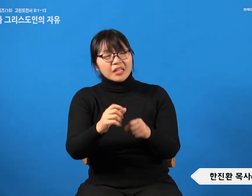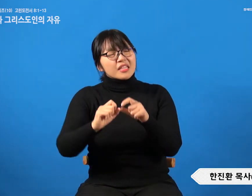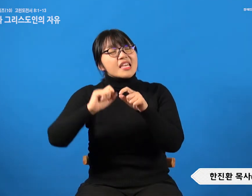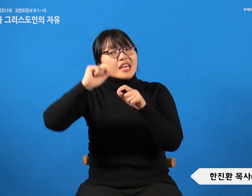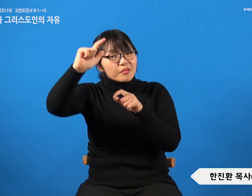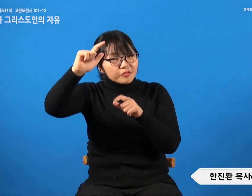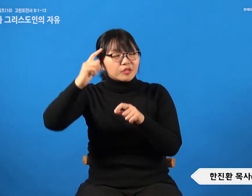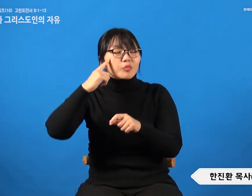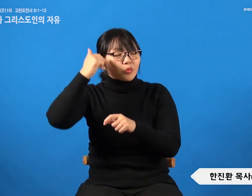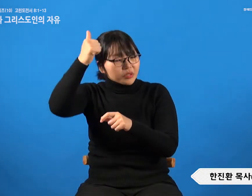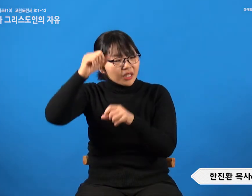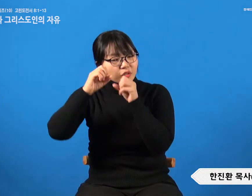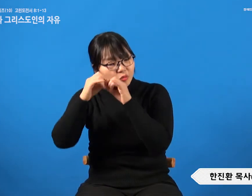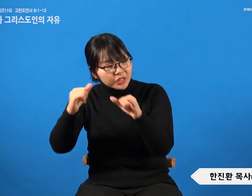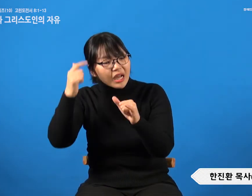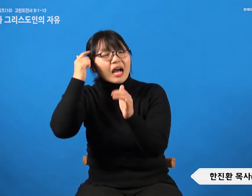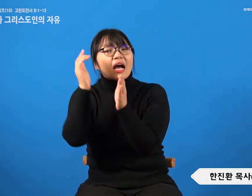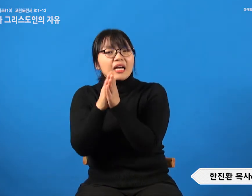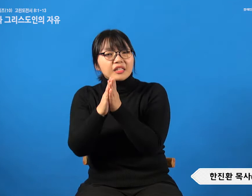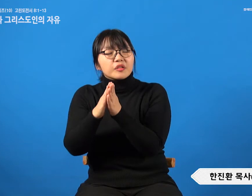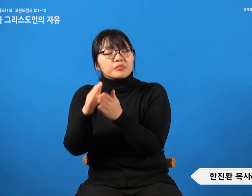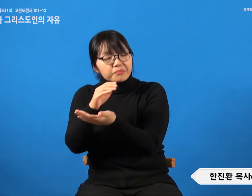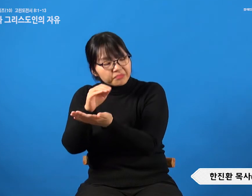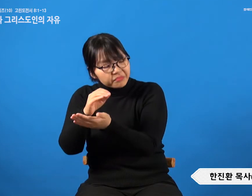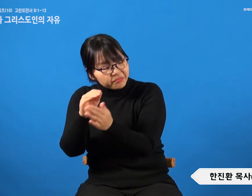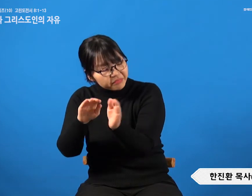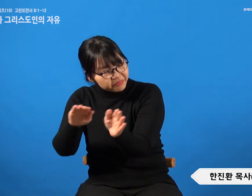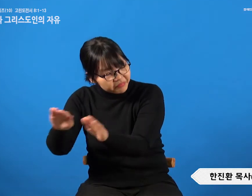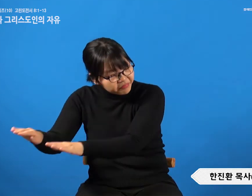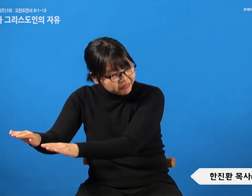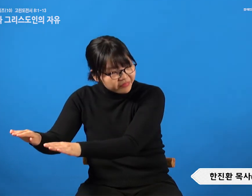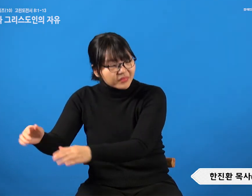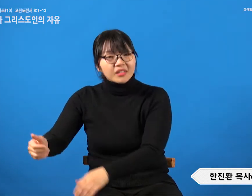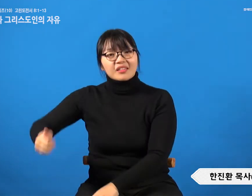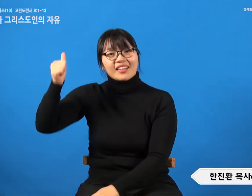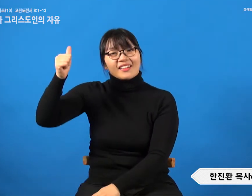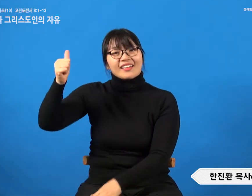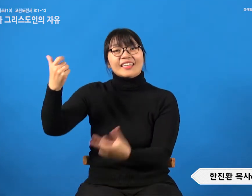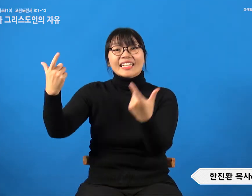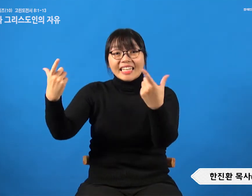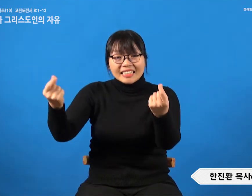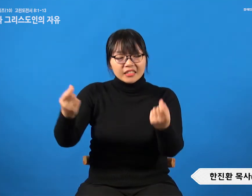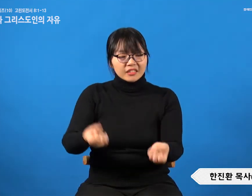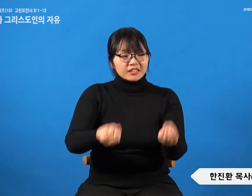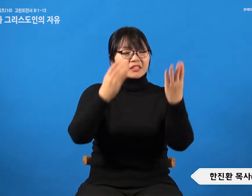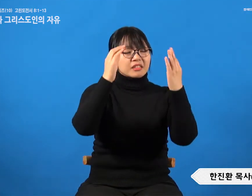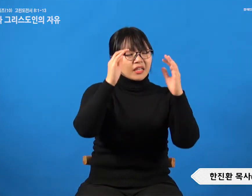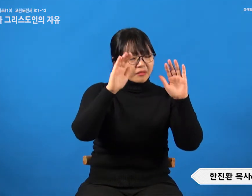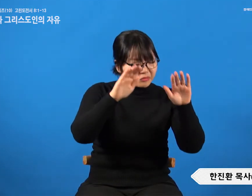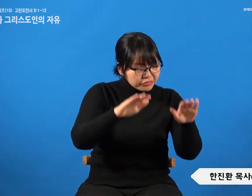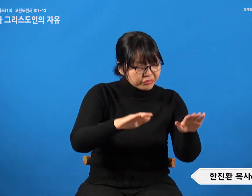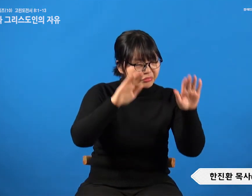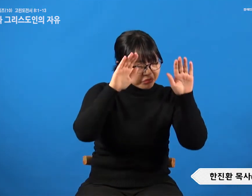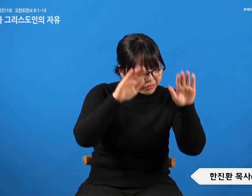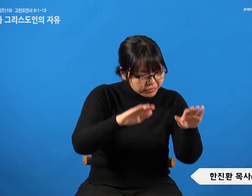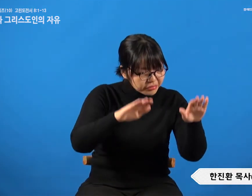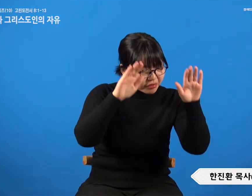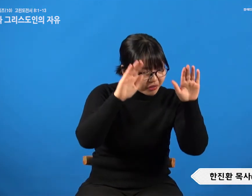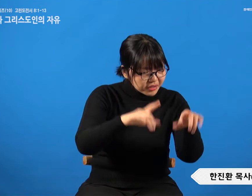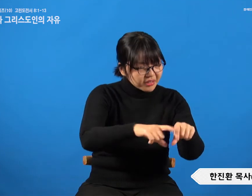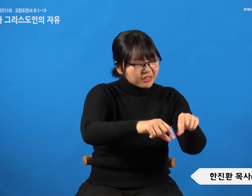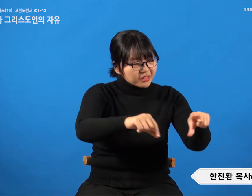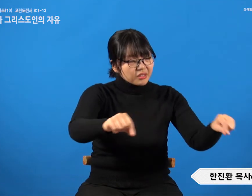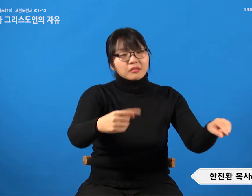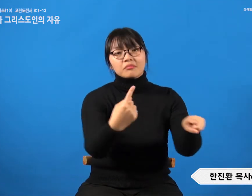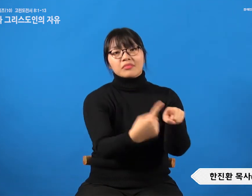처리하는 것이 좋습니다. 음식일 뿐입니다. 차례 음식도 마찬가지입니다. 죽은 조상이